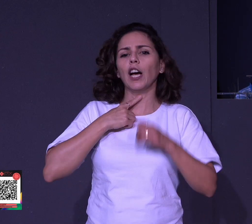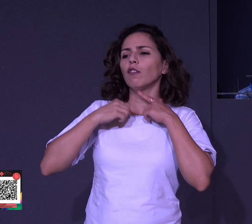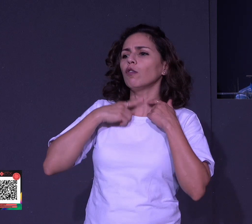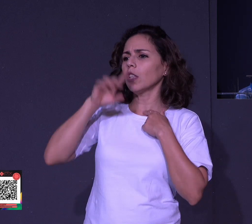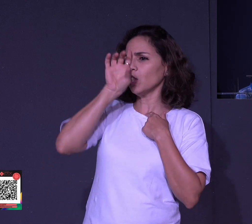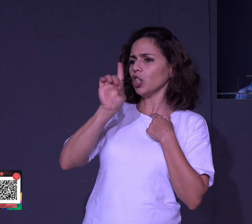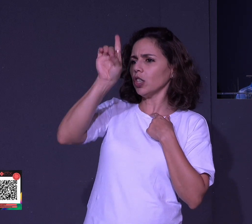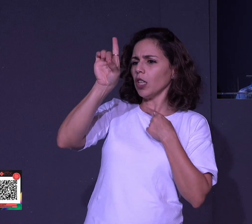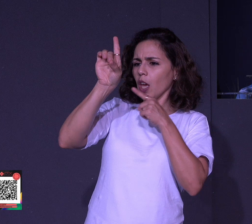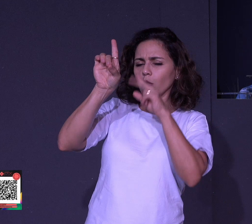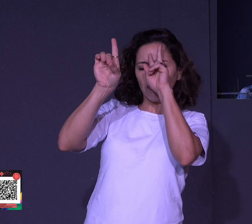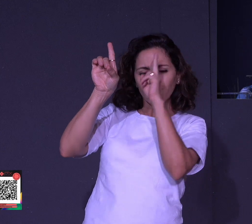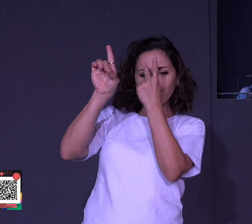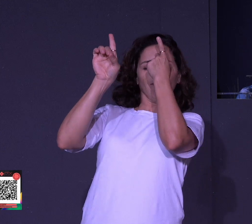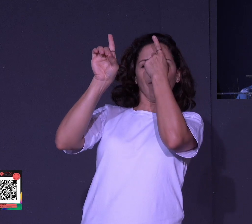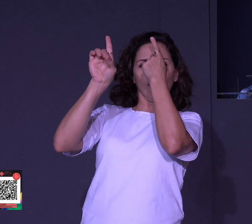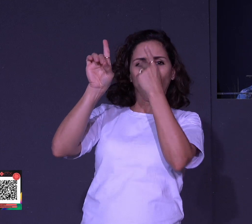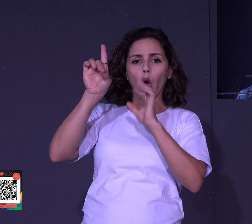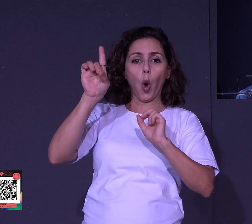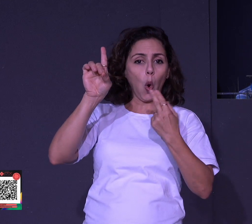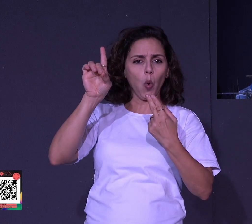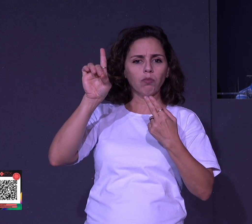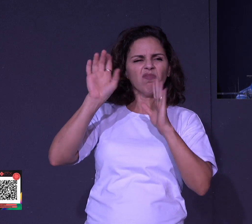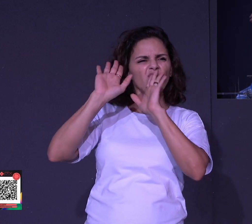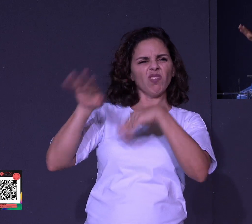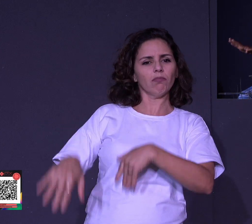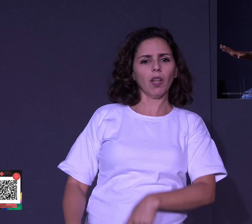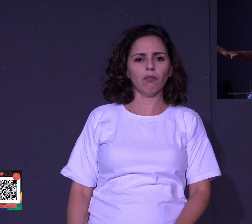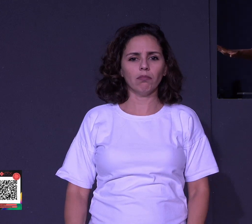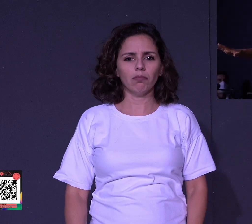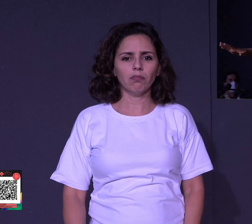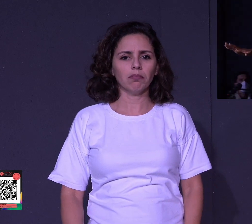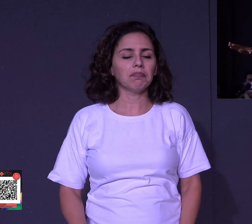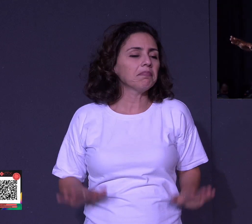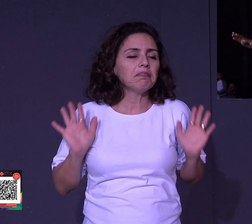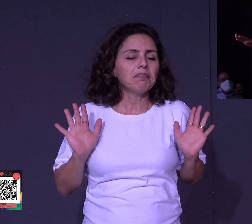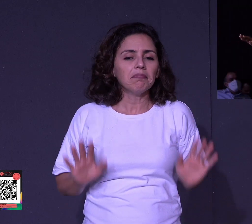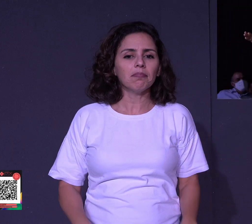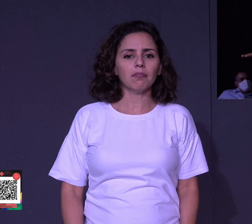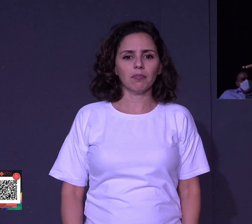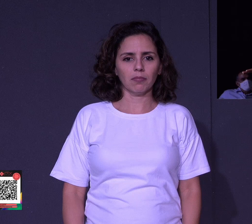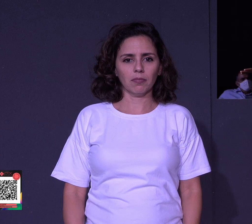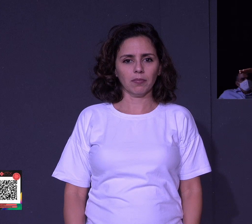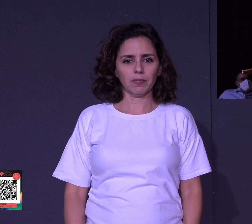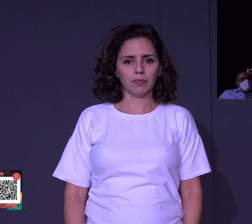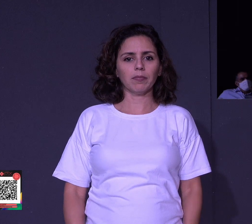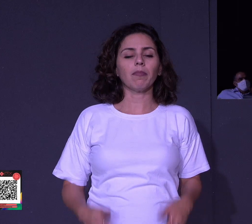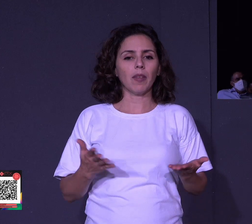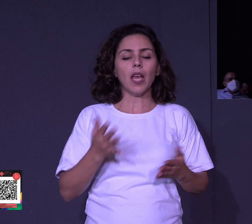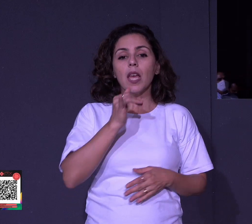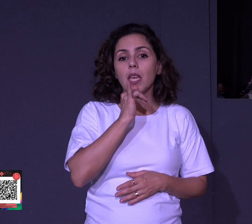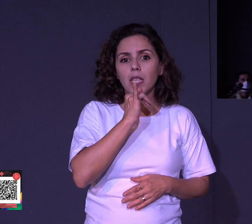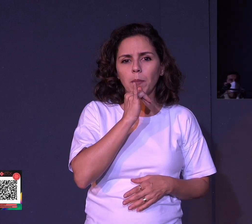pela renovação da nossa mente ou não. É pouco você vir aqui na quarta, é pouco você